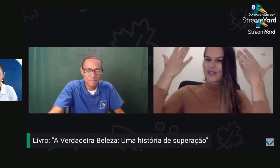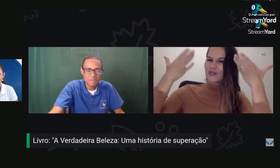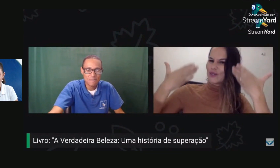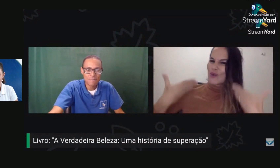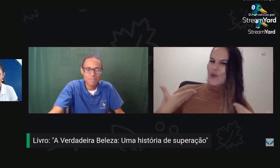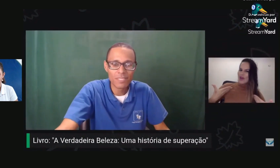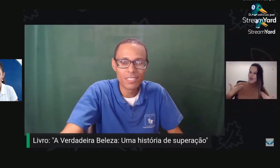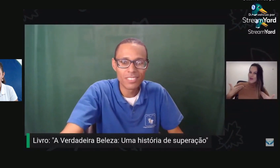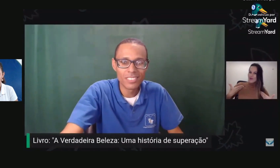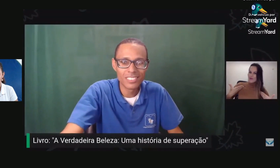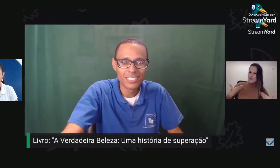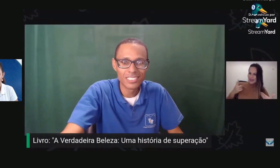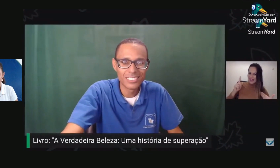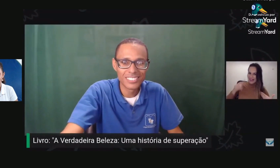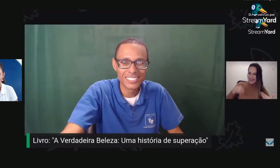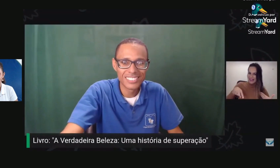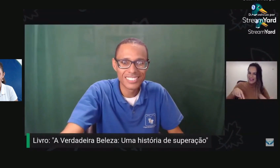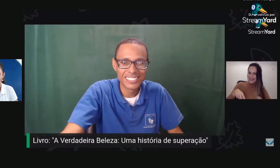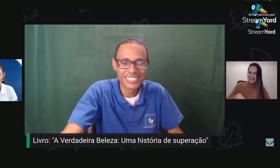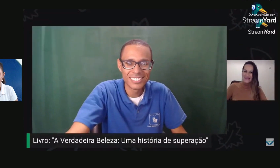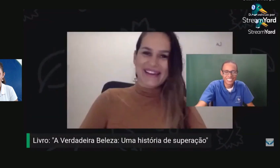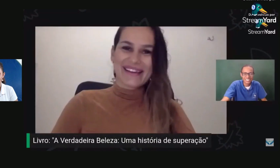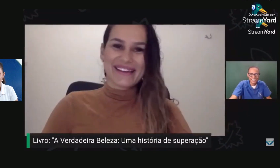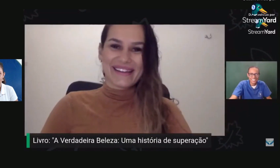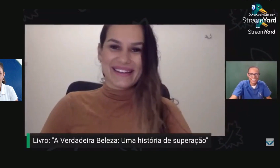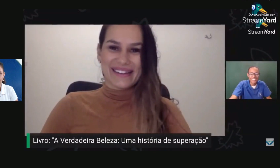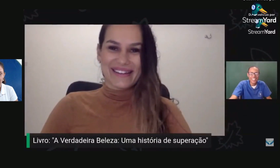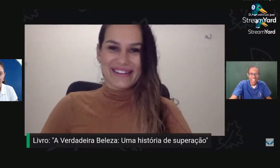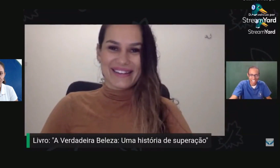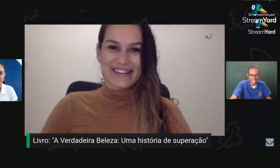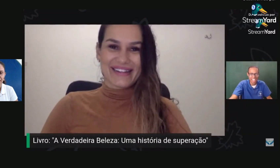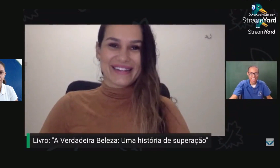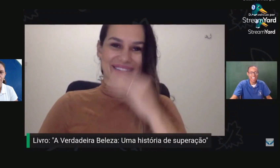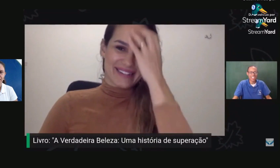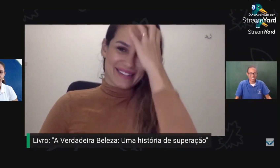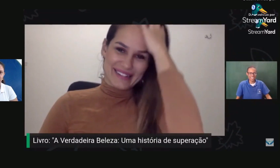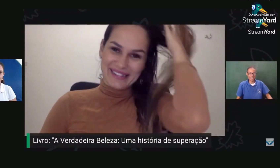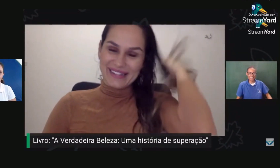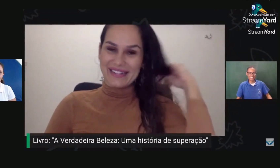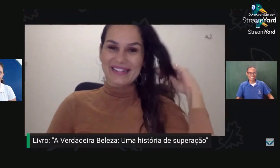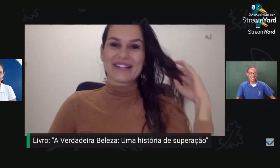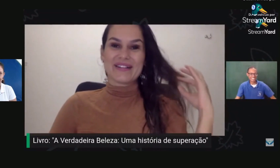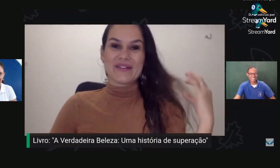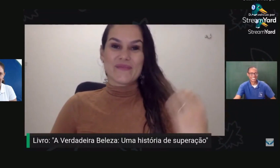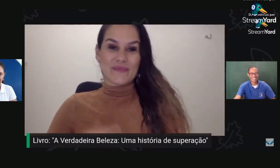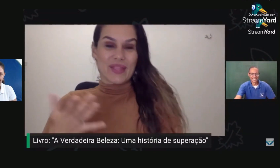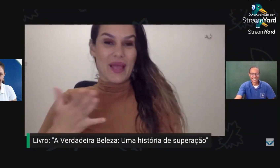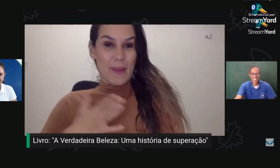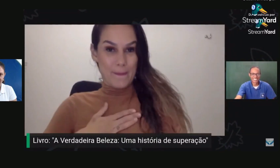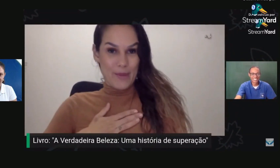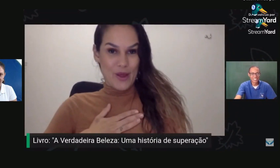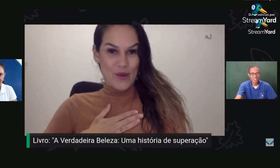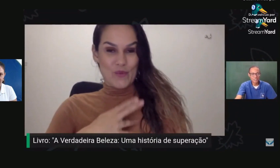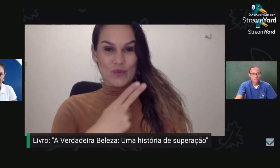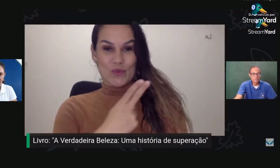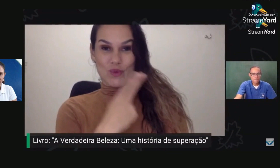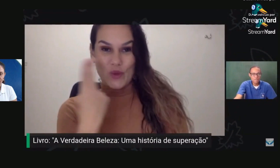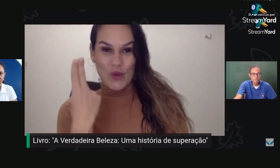Certo. Bom, Reginaldo, eu vou falar um pouquinho então sobre mim.